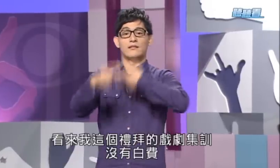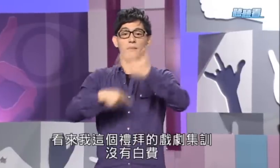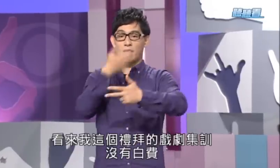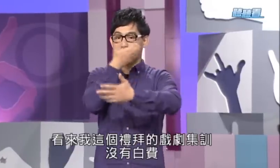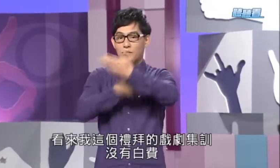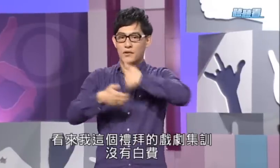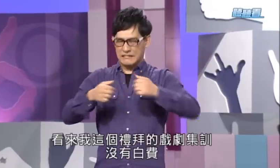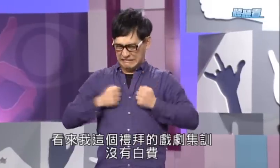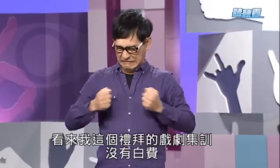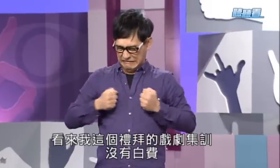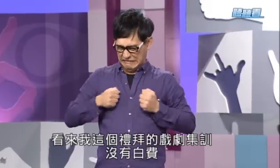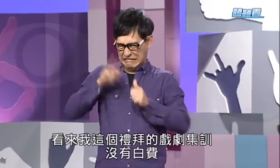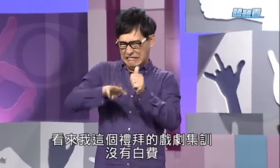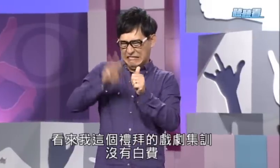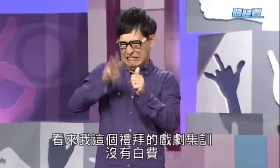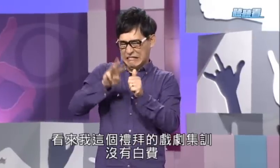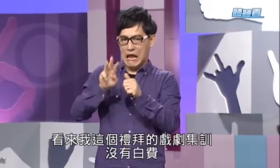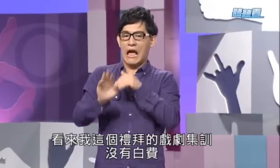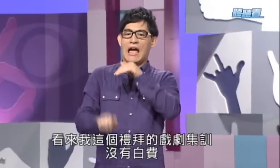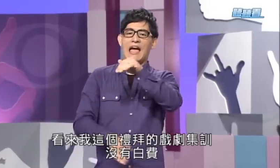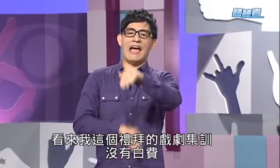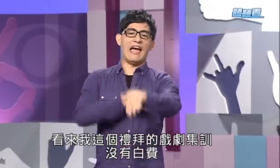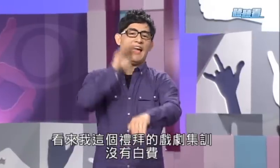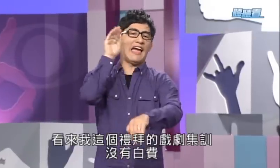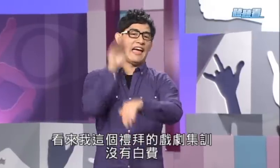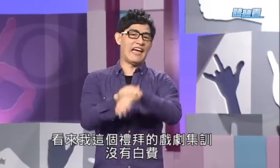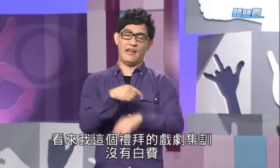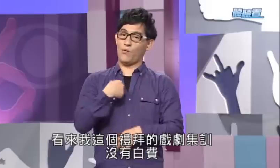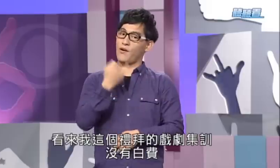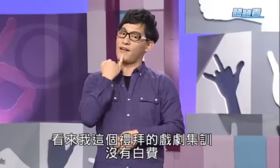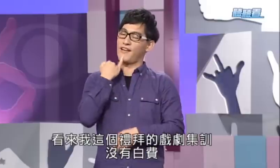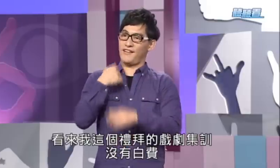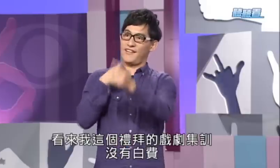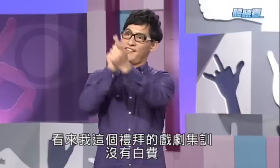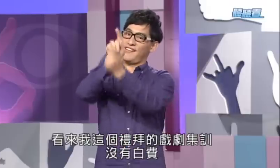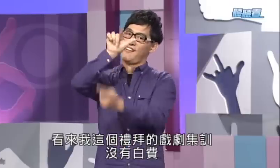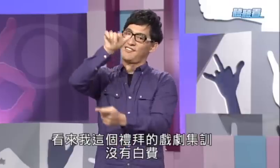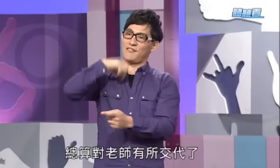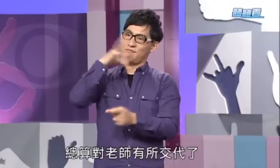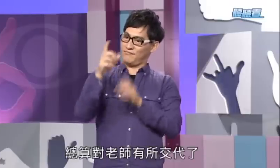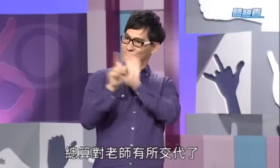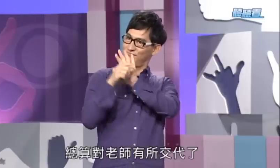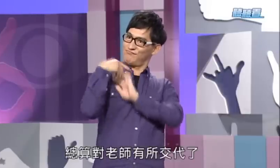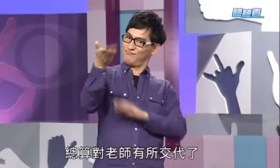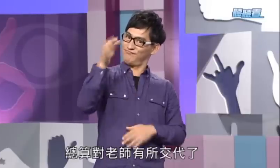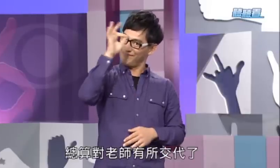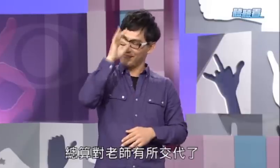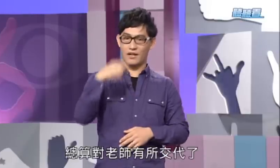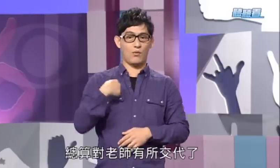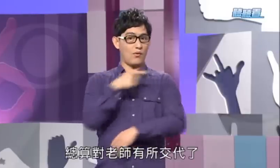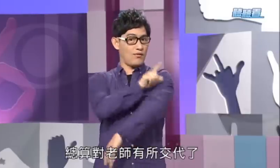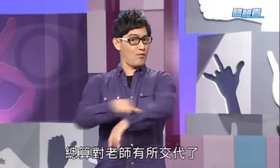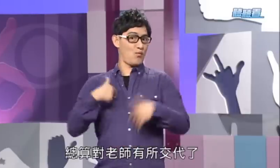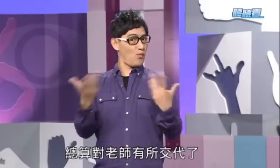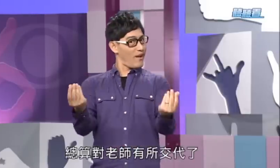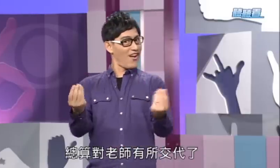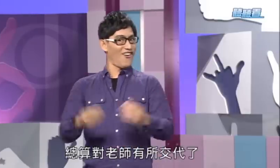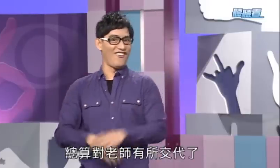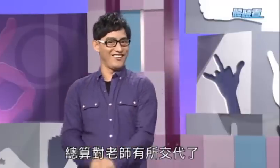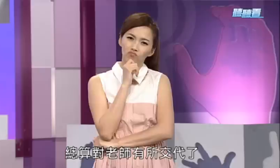呢，我这个礼拜的戏剧集训没有白费，总算对老师有所交代